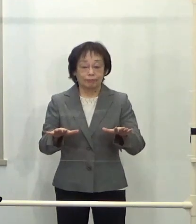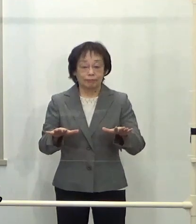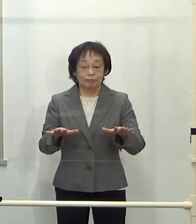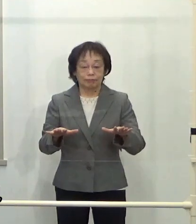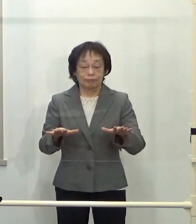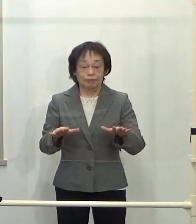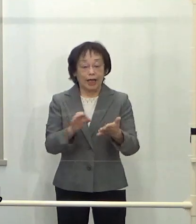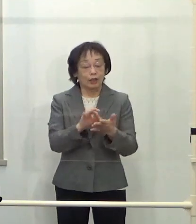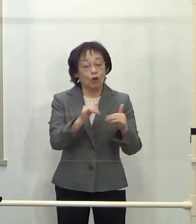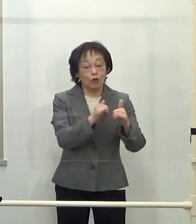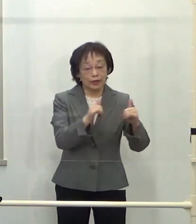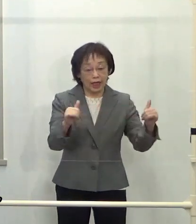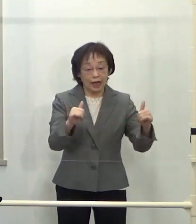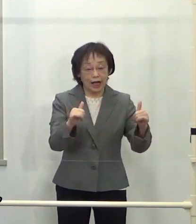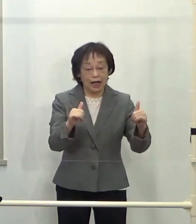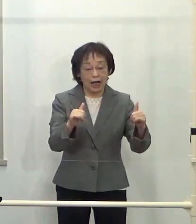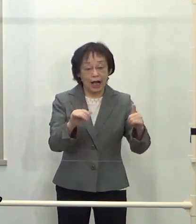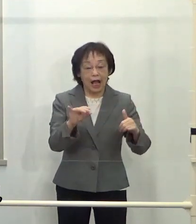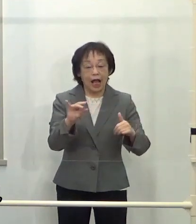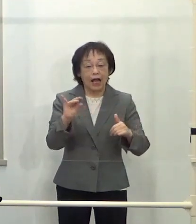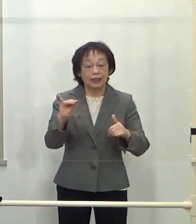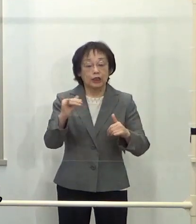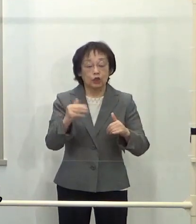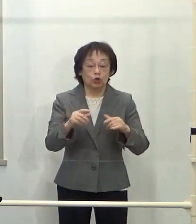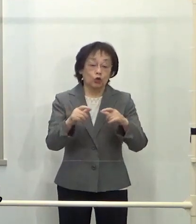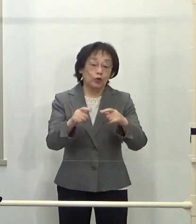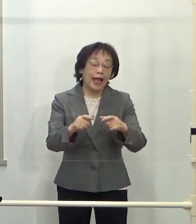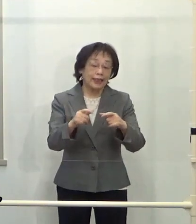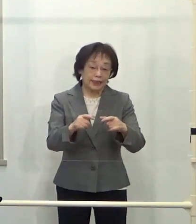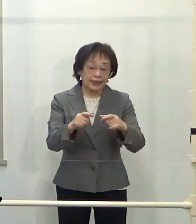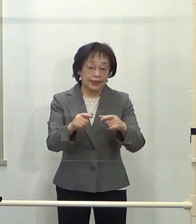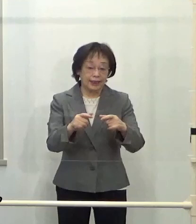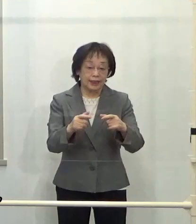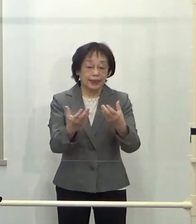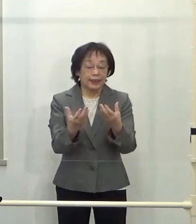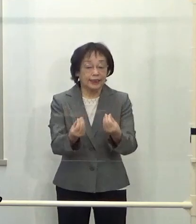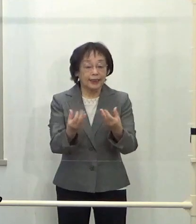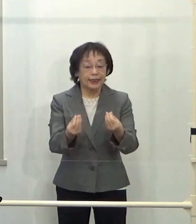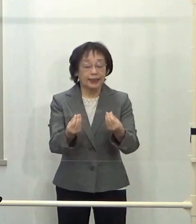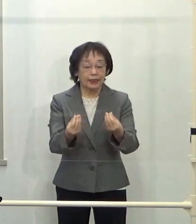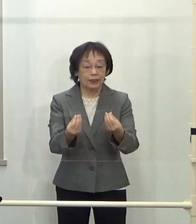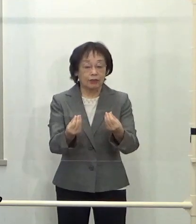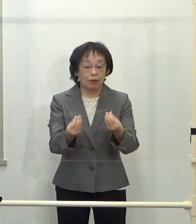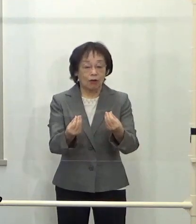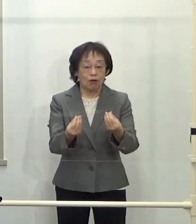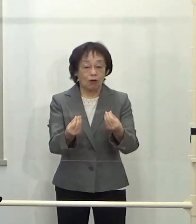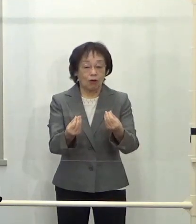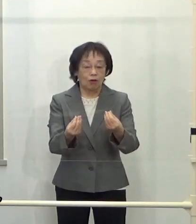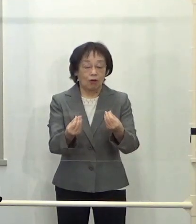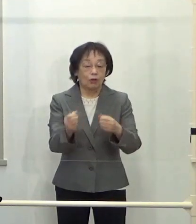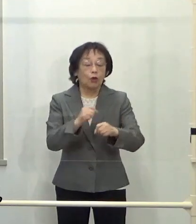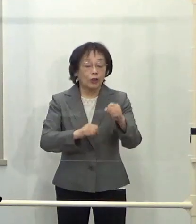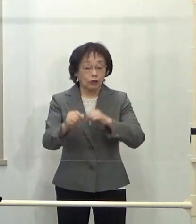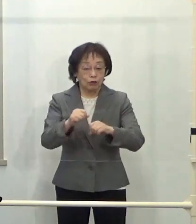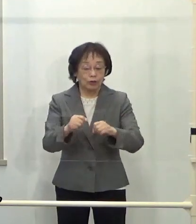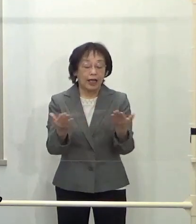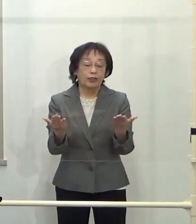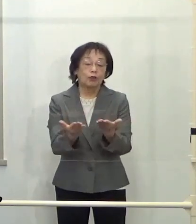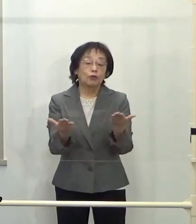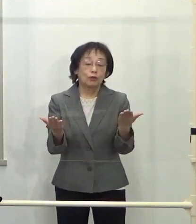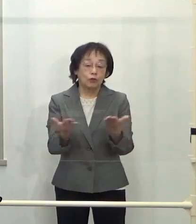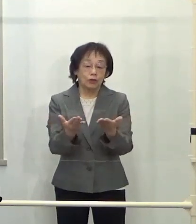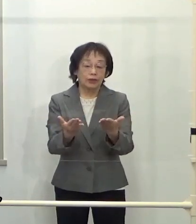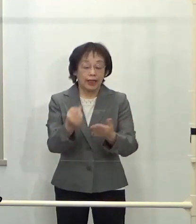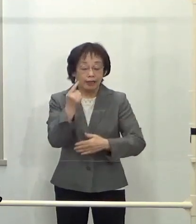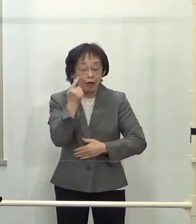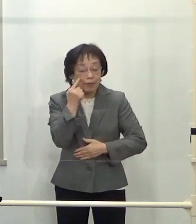事業者の中にも蓄電池にさらに、このしっかりと取り組んでですね、これをビジネスとして、 や